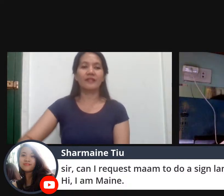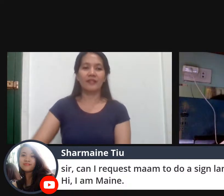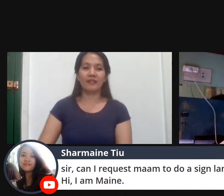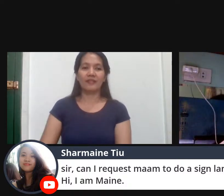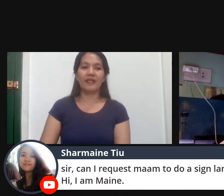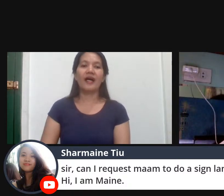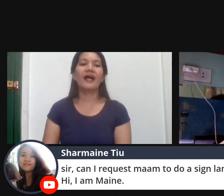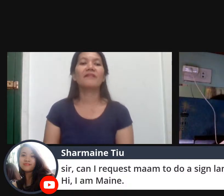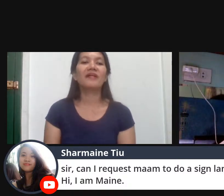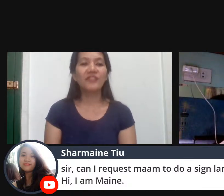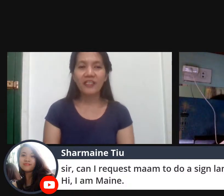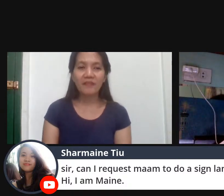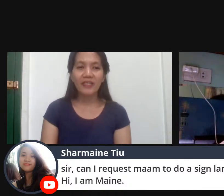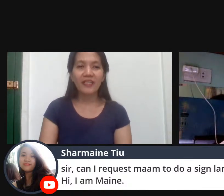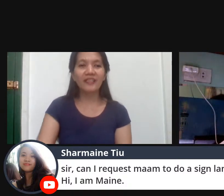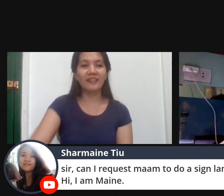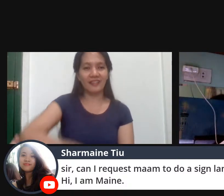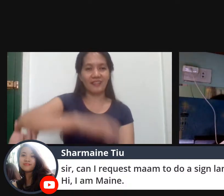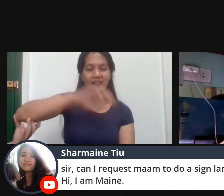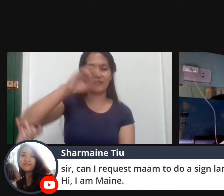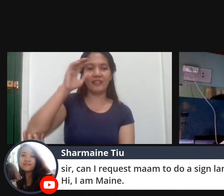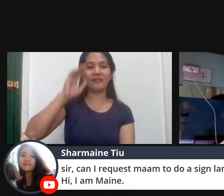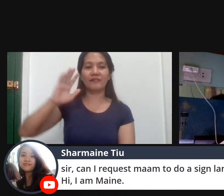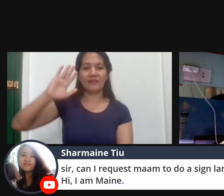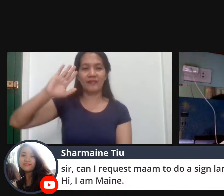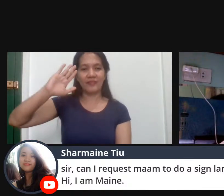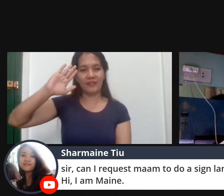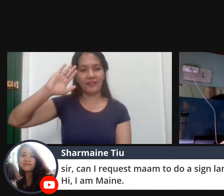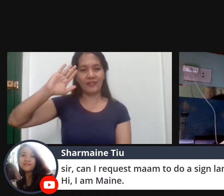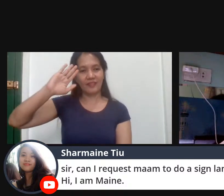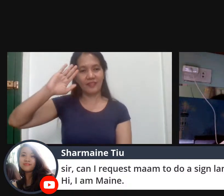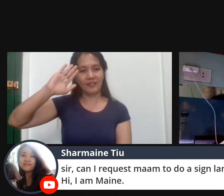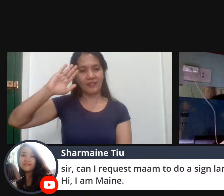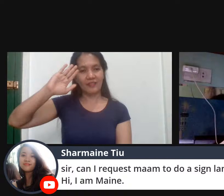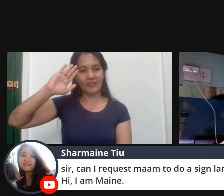Okay. Hi, Ma'am Charmaine.